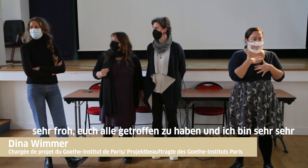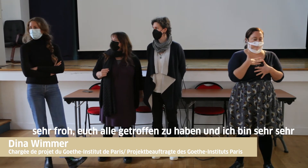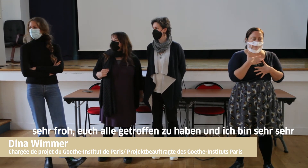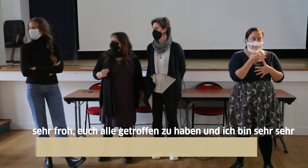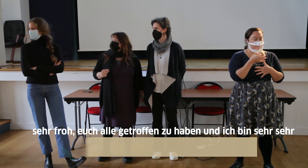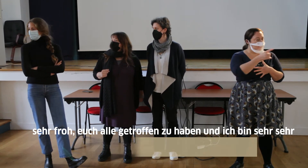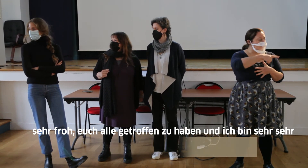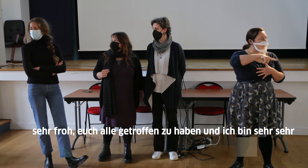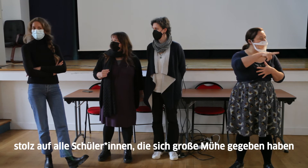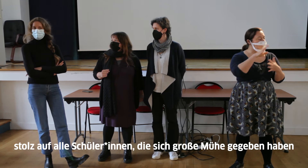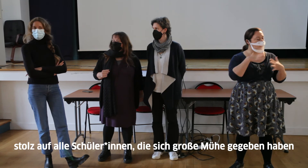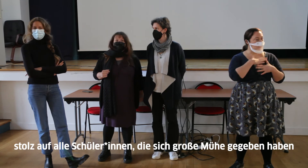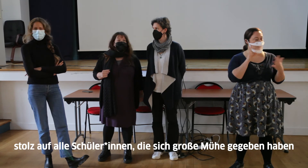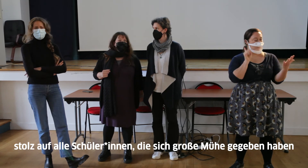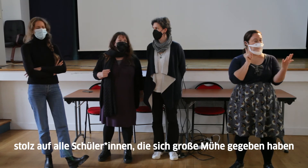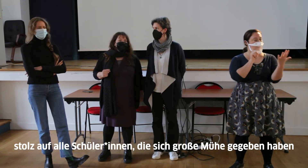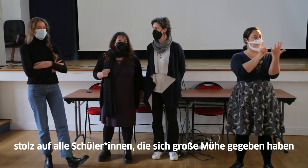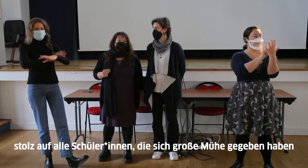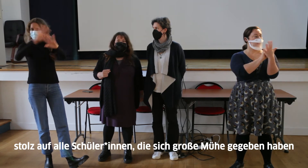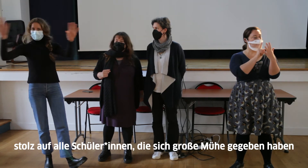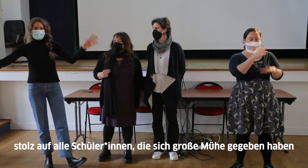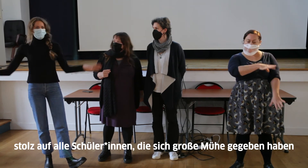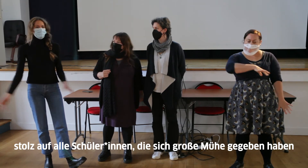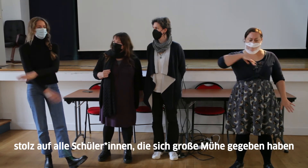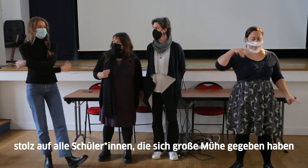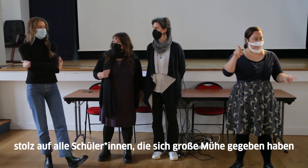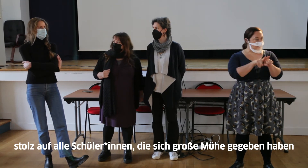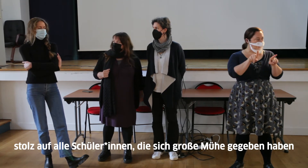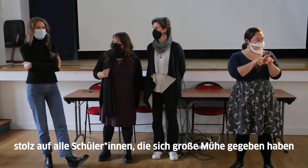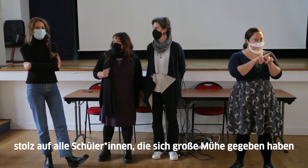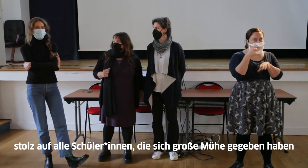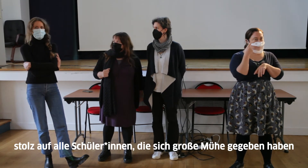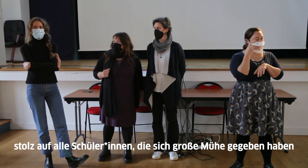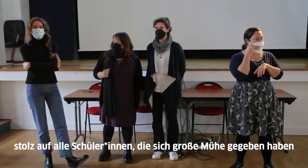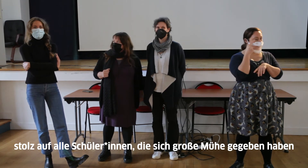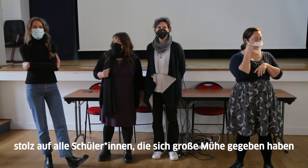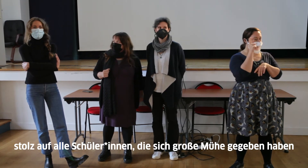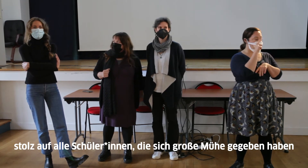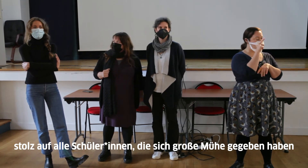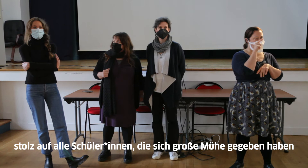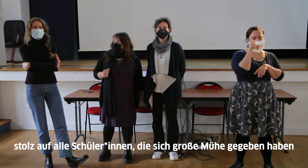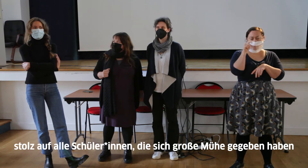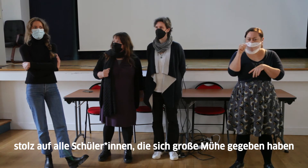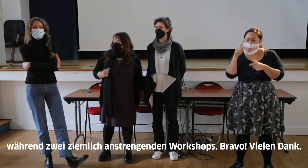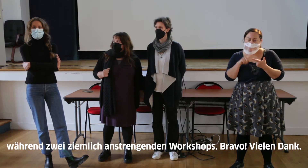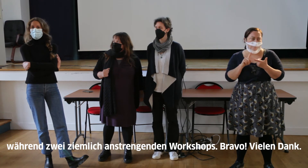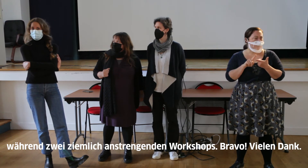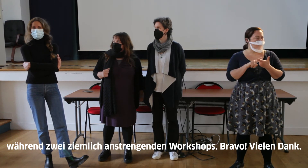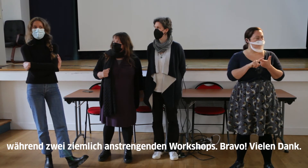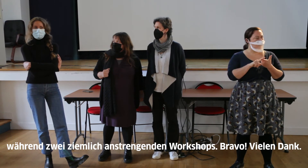avoir rencontré et je suis très fière de toutes les élèves qui ont mis beaucoup d'efforts pendant 2 ateliers